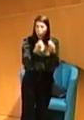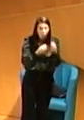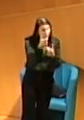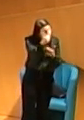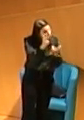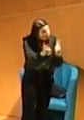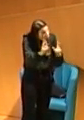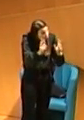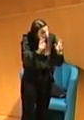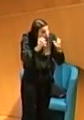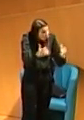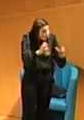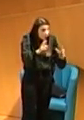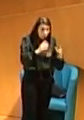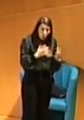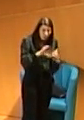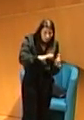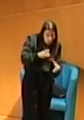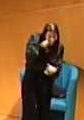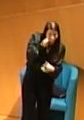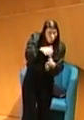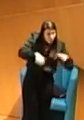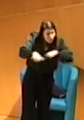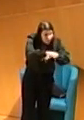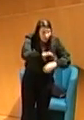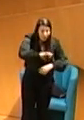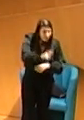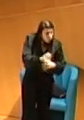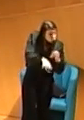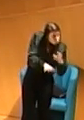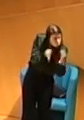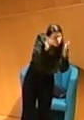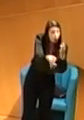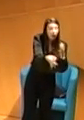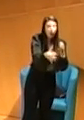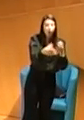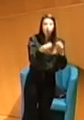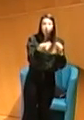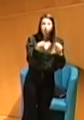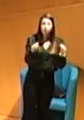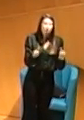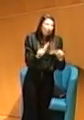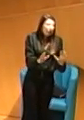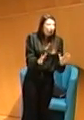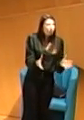d'essayer d'être dans l'apathie, de comprendre, ou même des fois de trouver des solutions pour les proches.